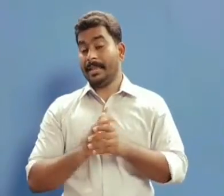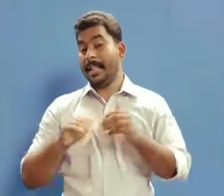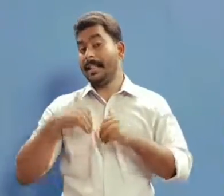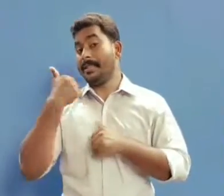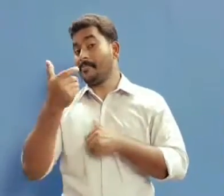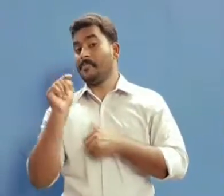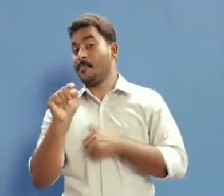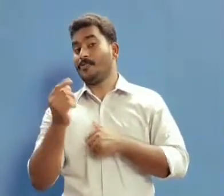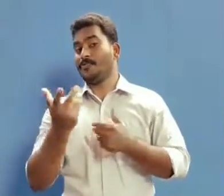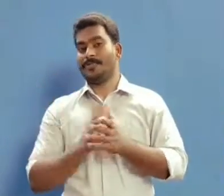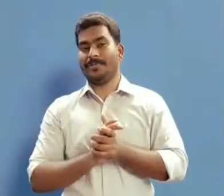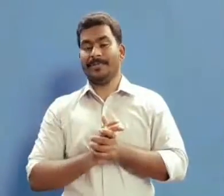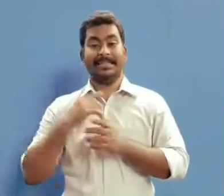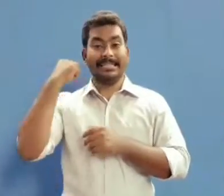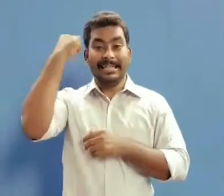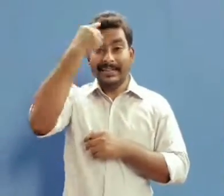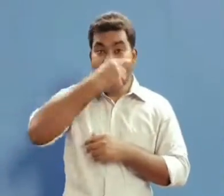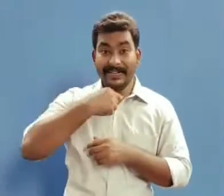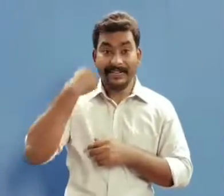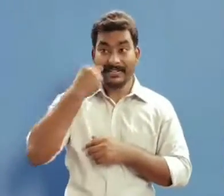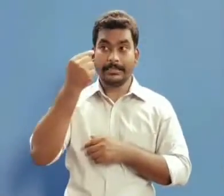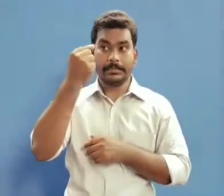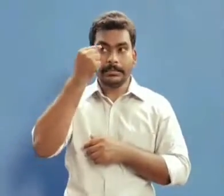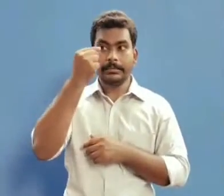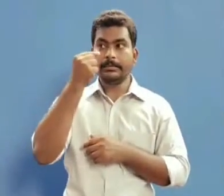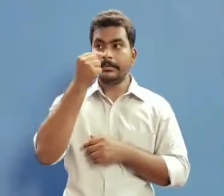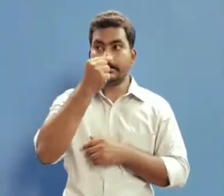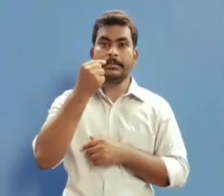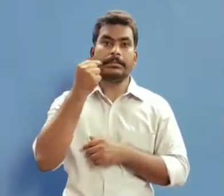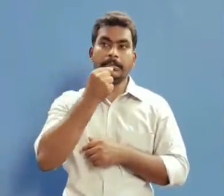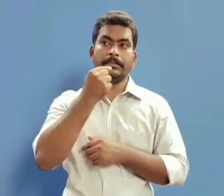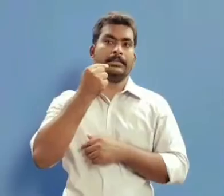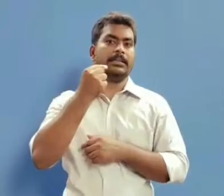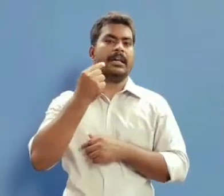മുഖത്തും കണ്ണിലും മൂക്കിലും വായിലും തൊടാതിരിക്കുക,